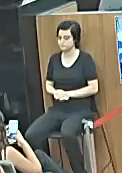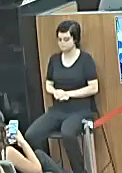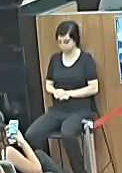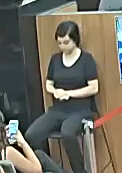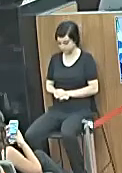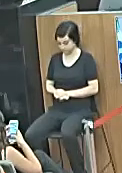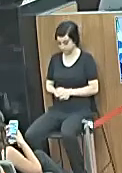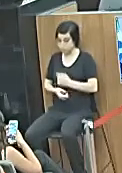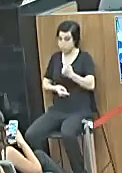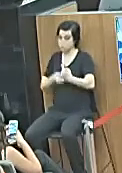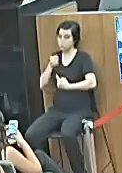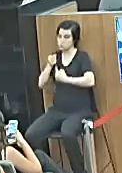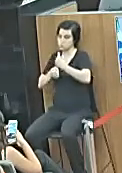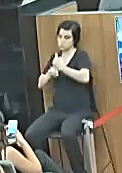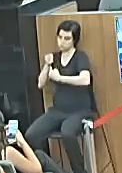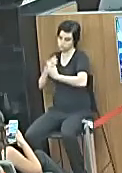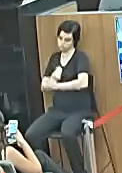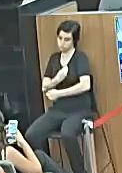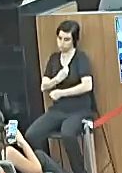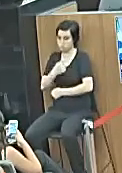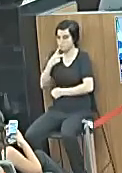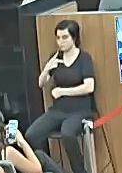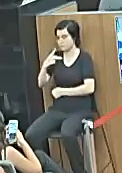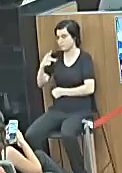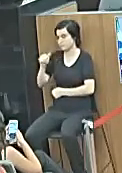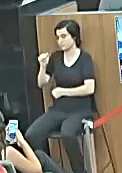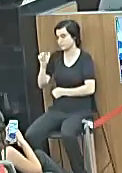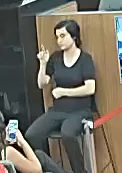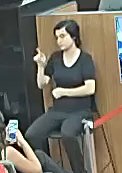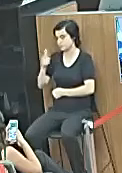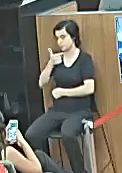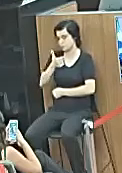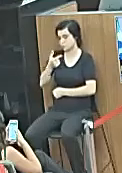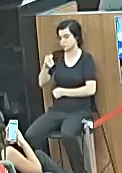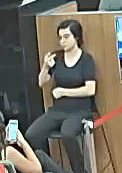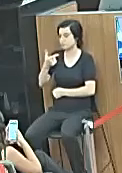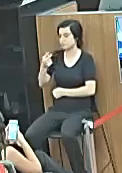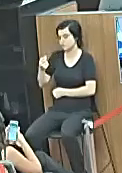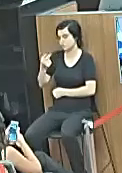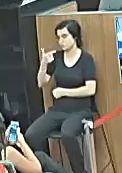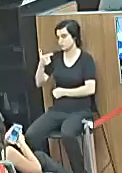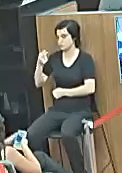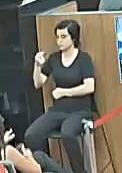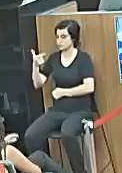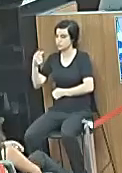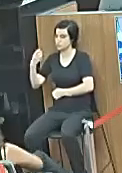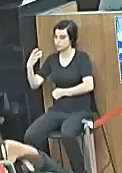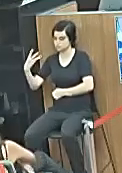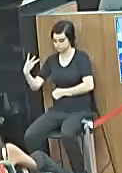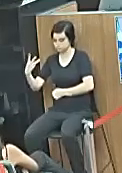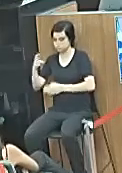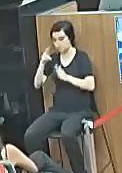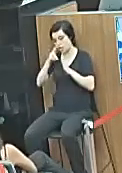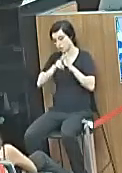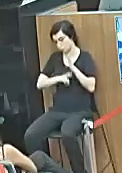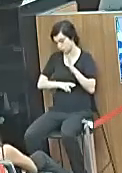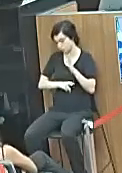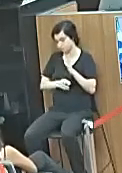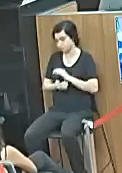discussão participativa do ppg 2020 e 2023 relatório dos grupos de trabalho